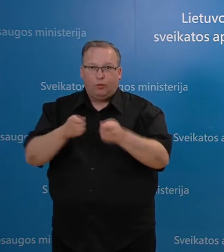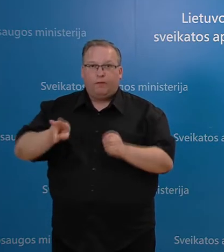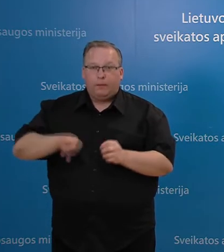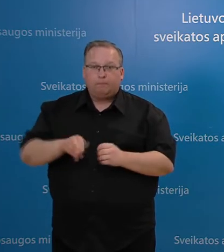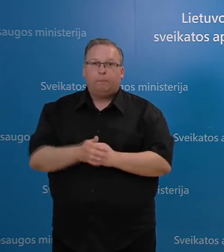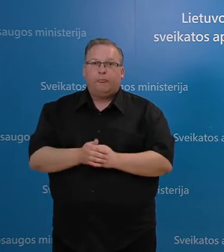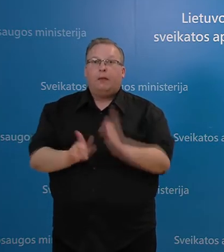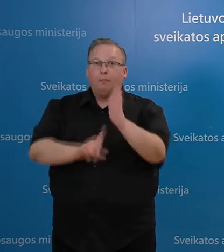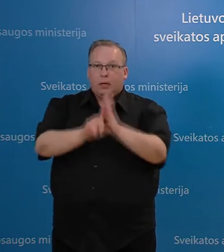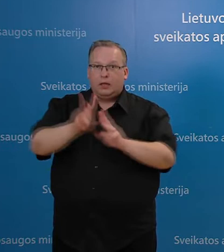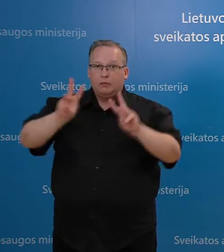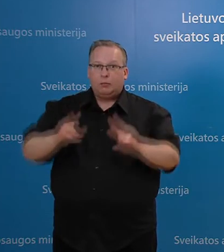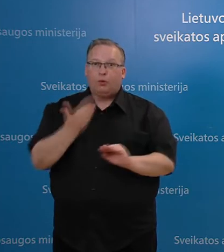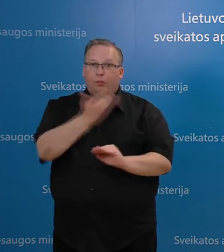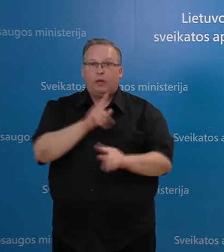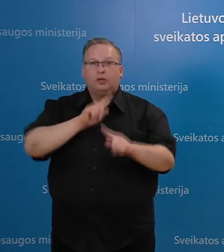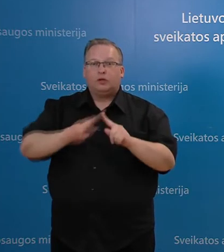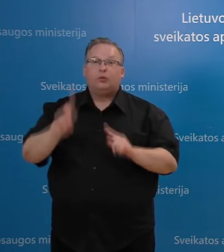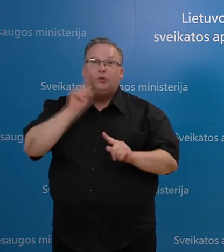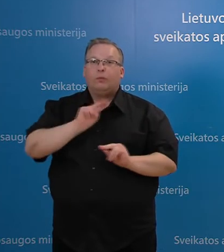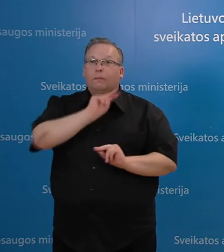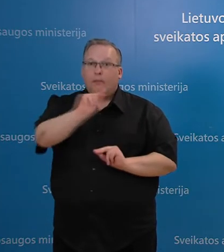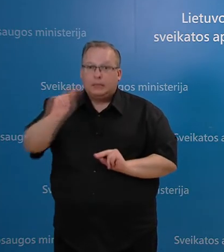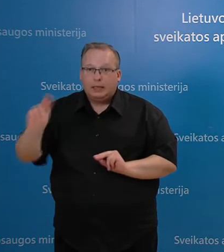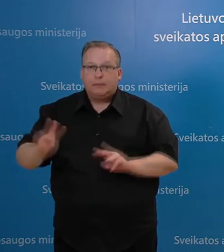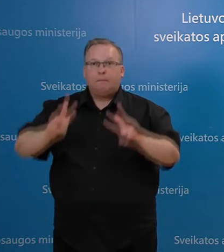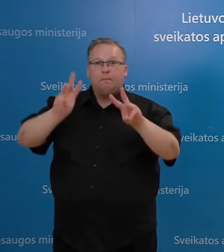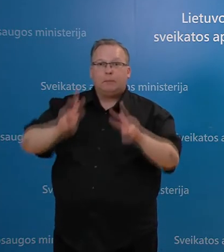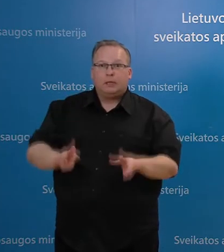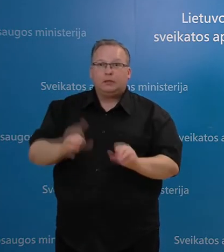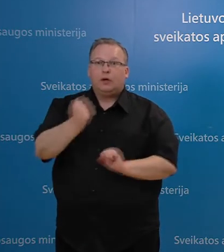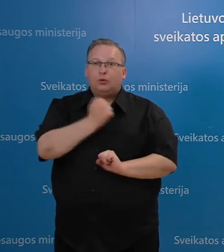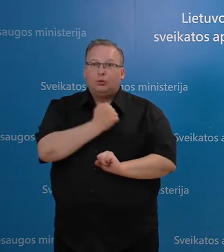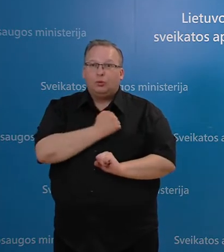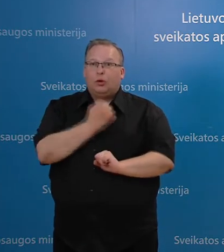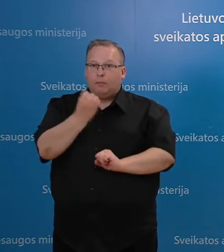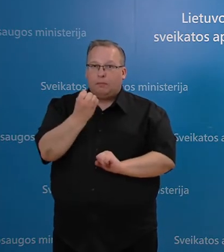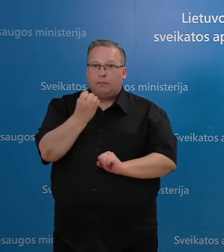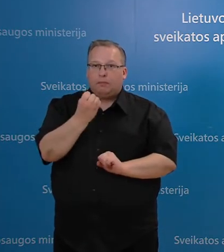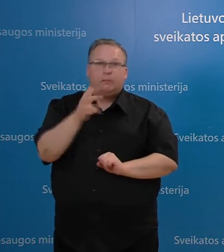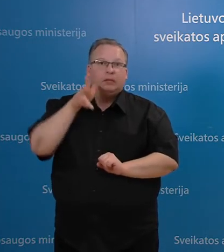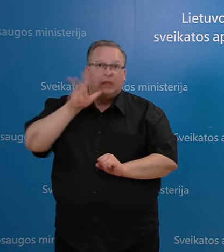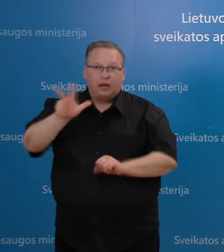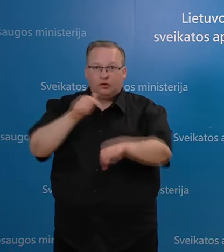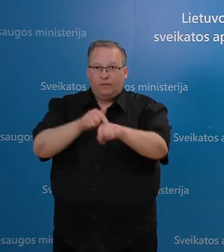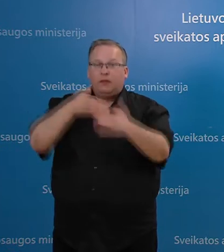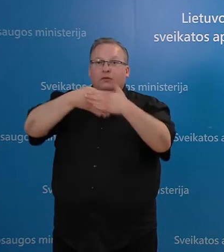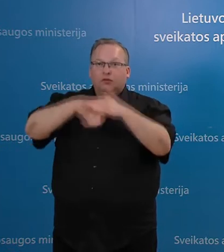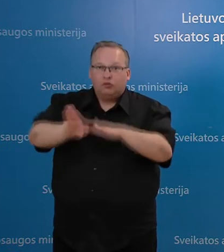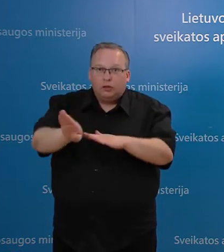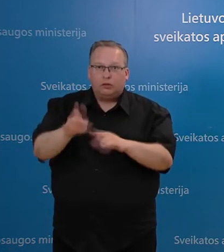pradėsime nuo ministro ir iš karto atkreipiu dėmesį, kad ministras turės 15 valandą jau išeiti,